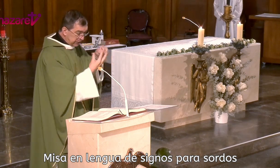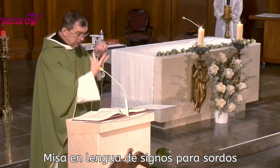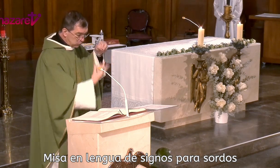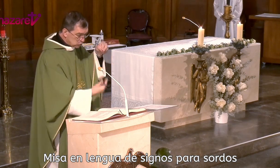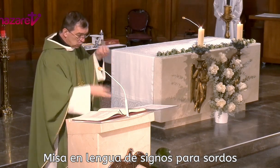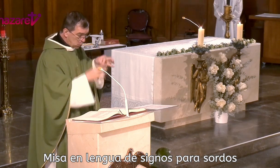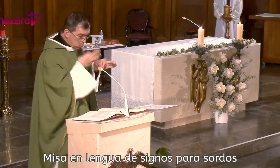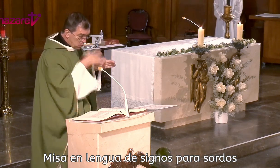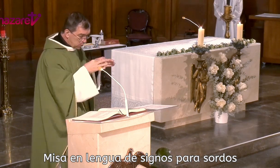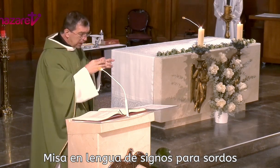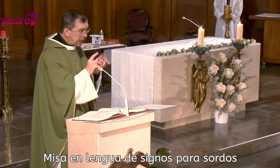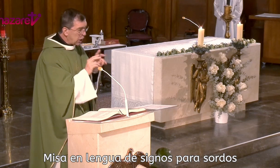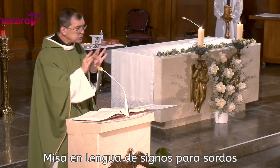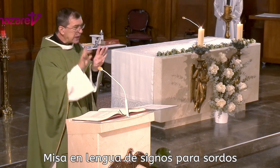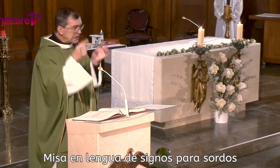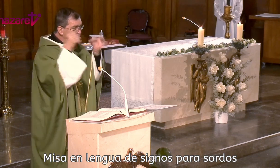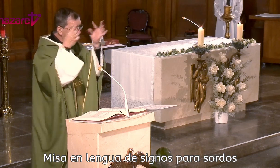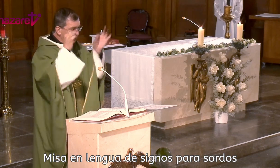racimos en los espinos.